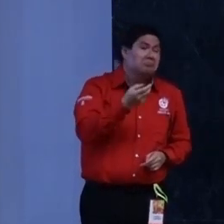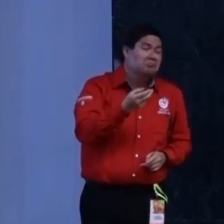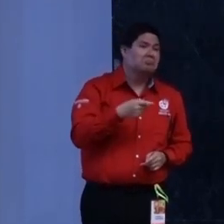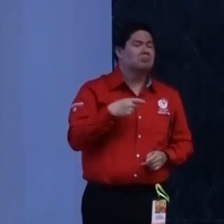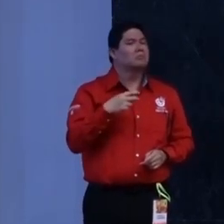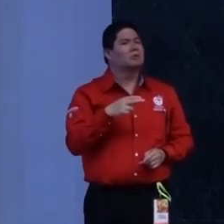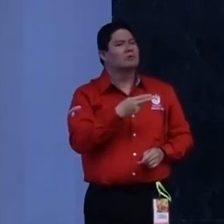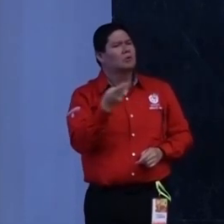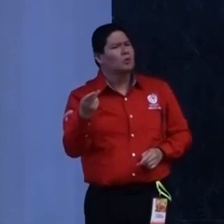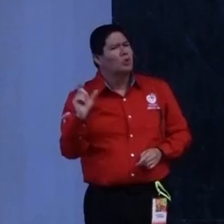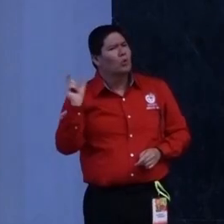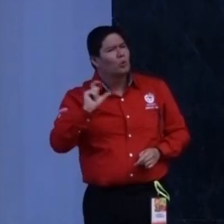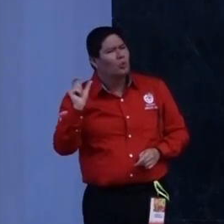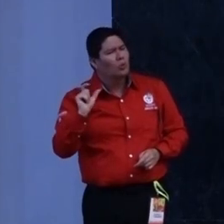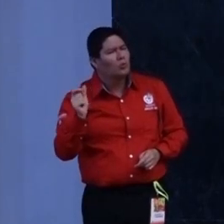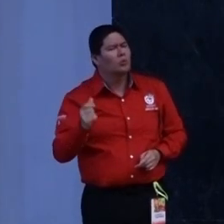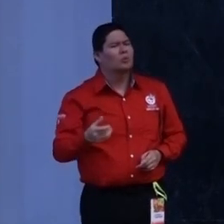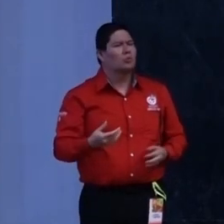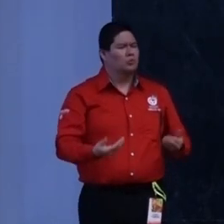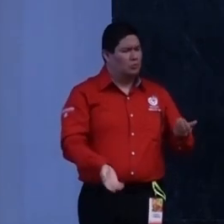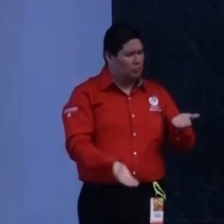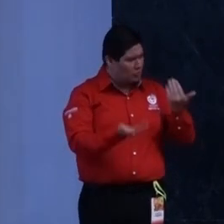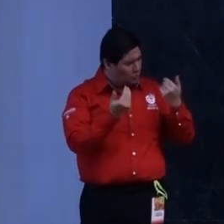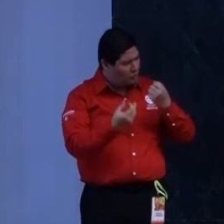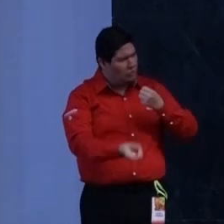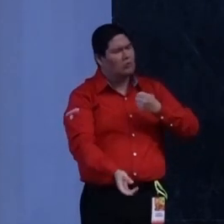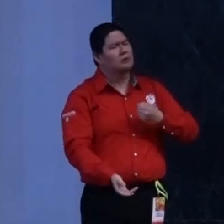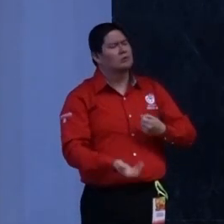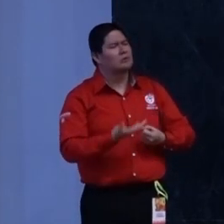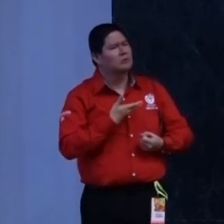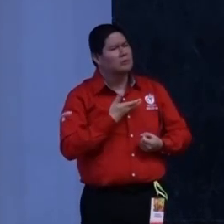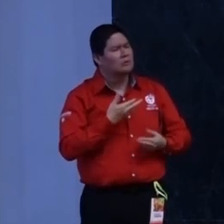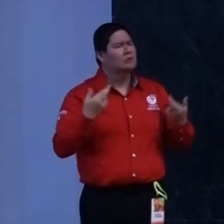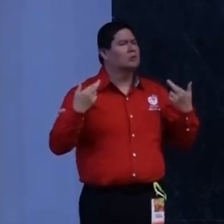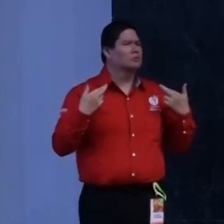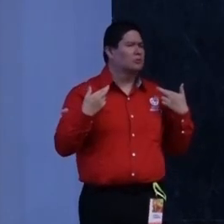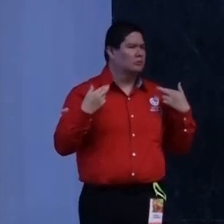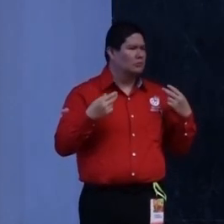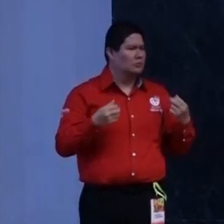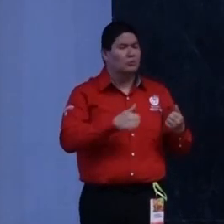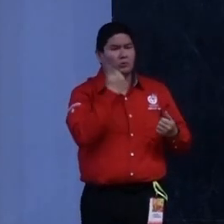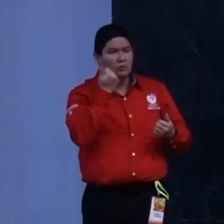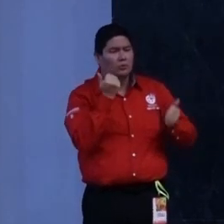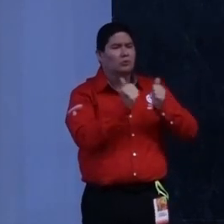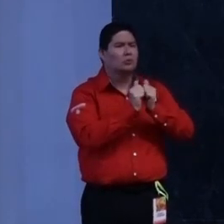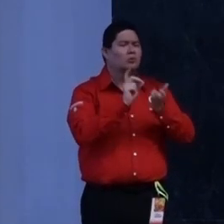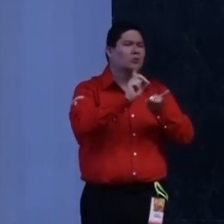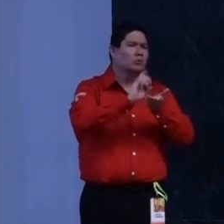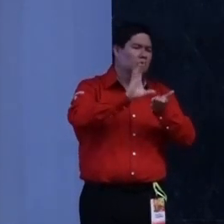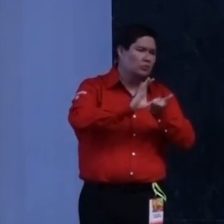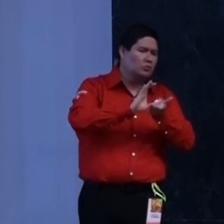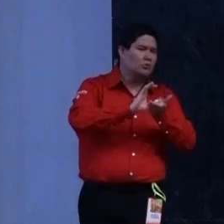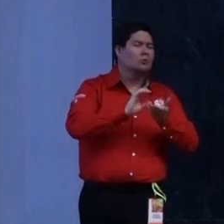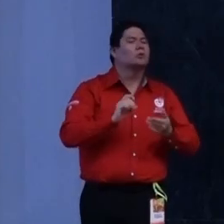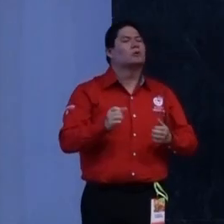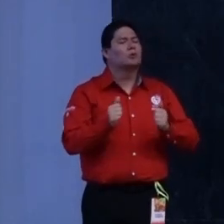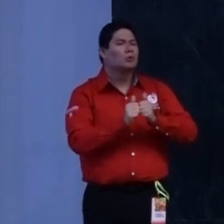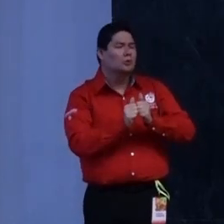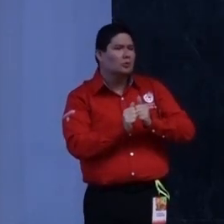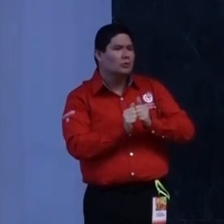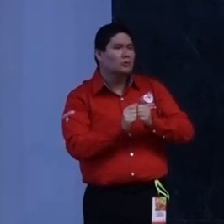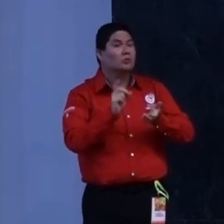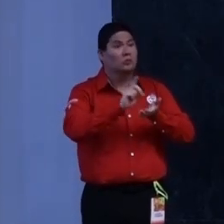usted cuando recibimos a una persona con discapacidad neurodivergente, con